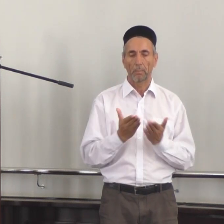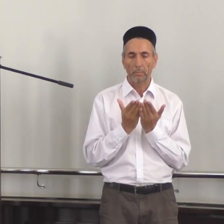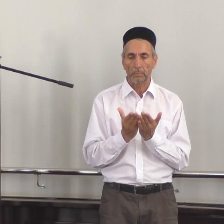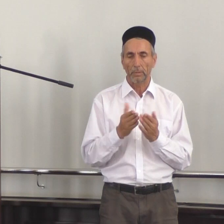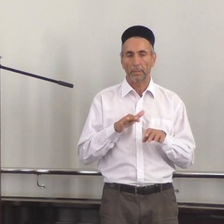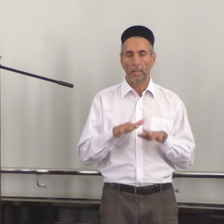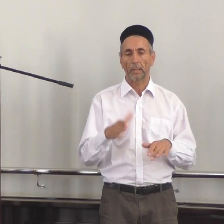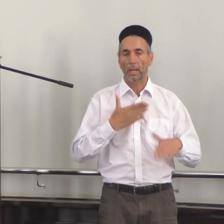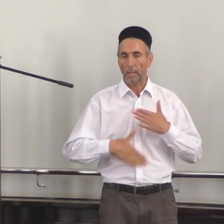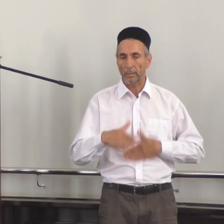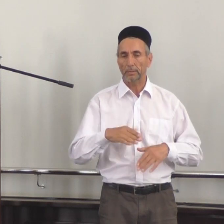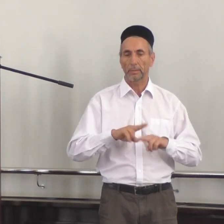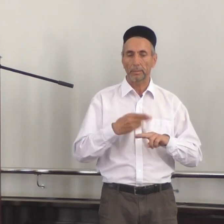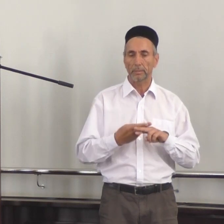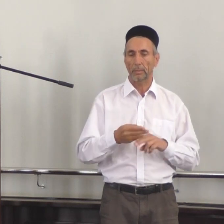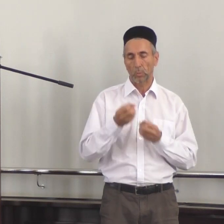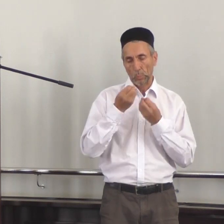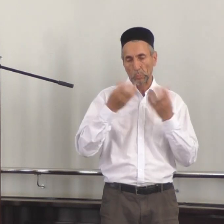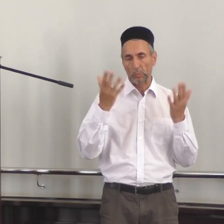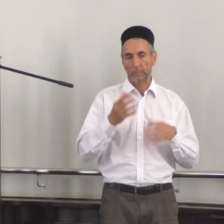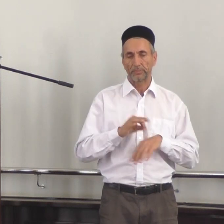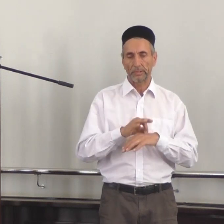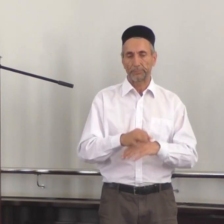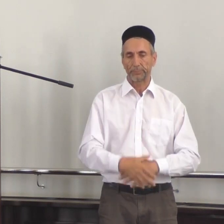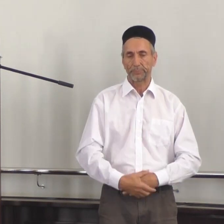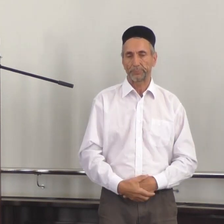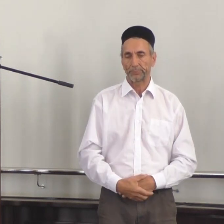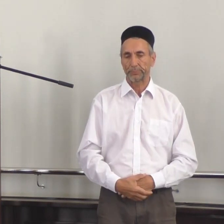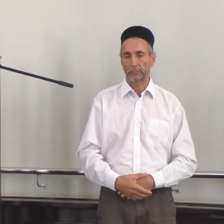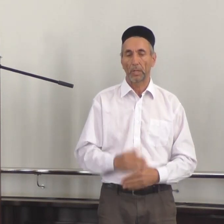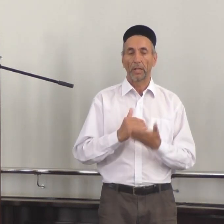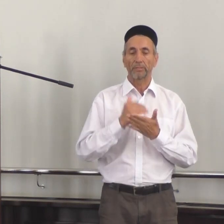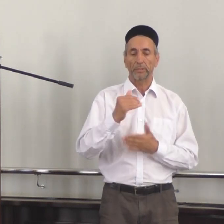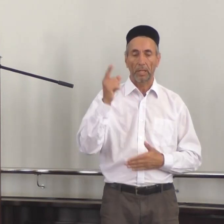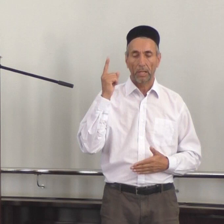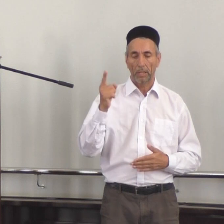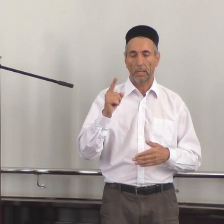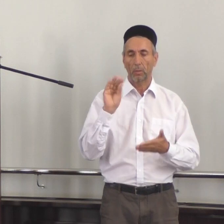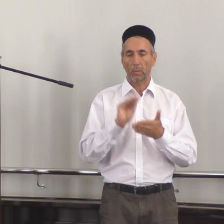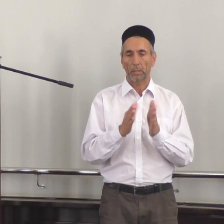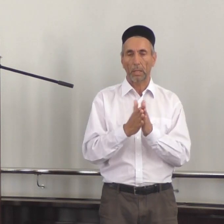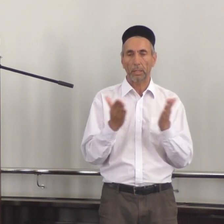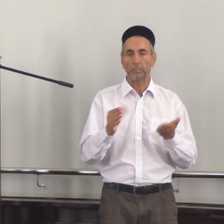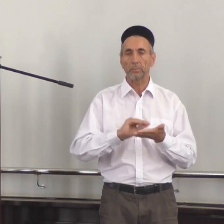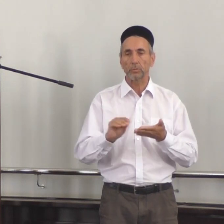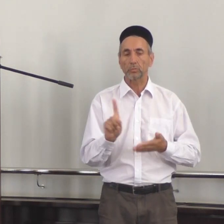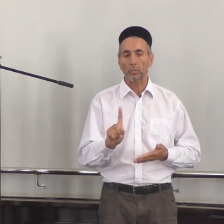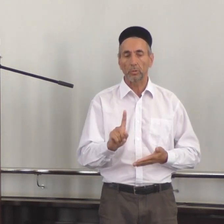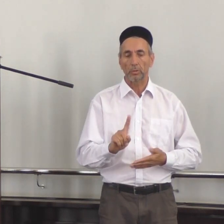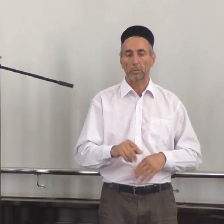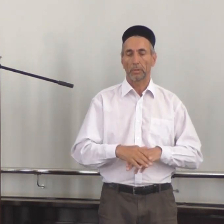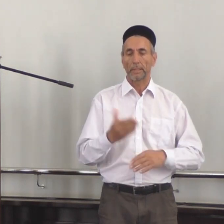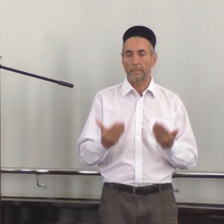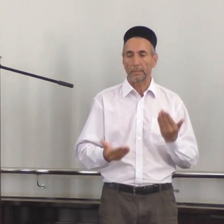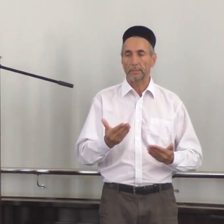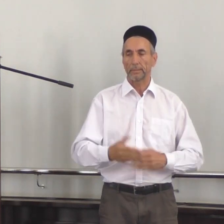кылып, шатланып, матур тормыш алып барган. Аллаһ субханаһу ва тааля Коръани Кәримдә